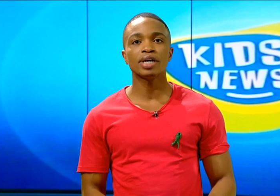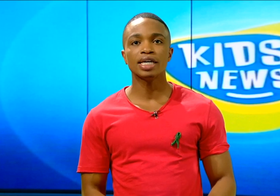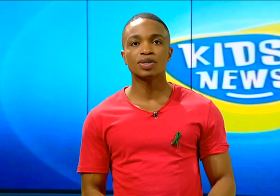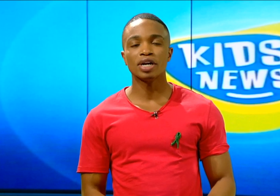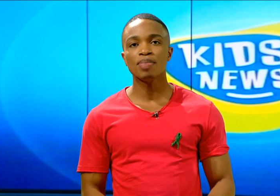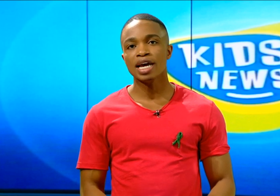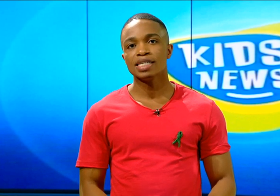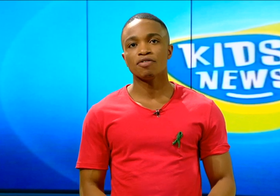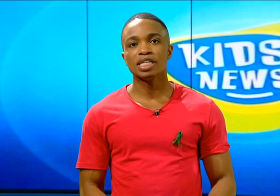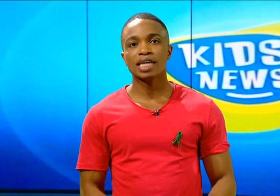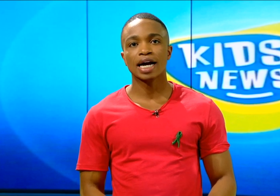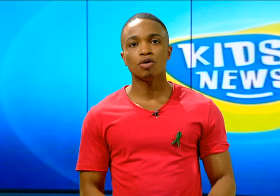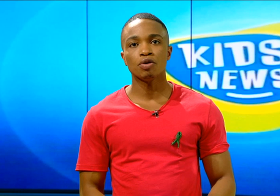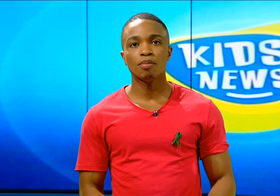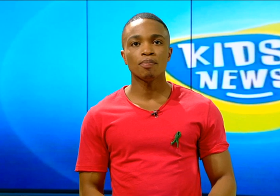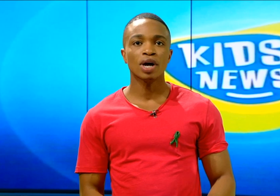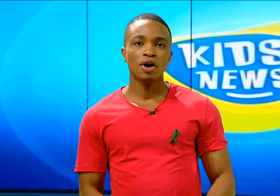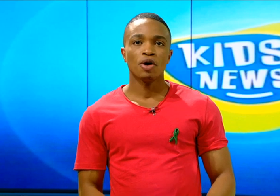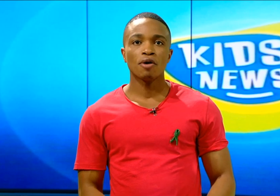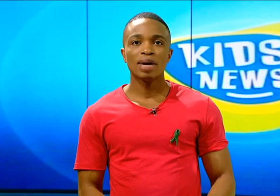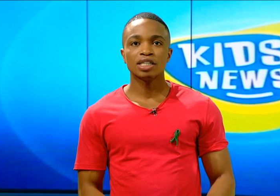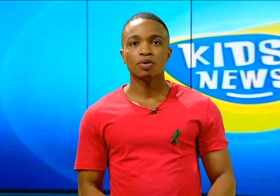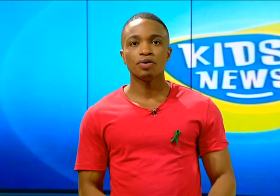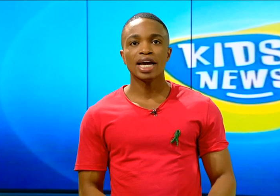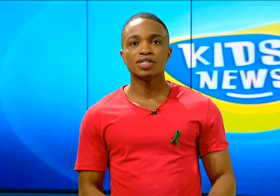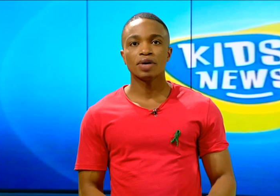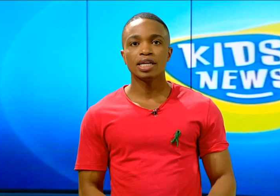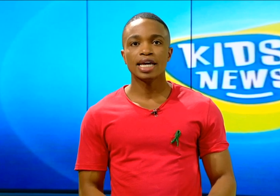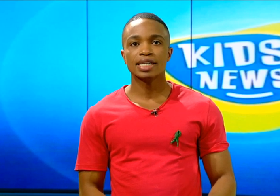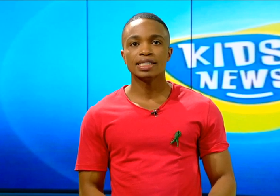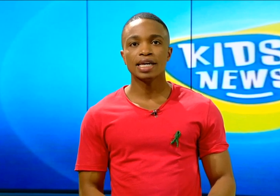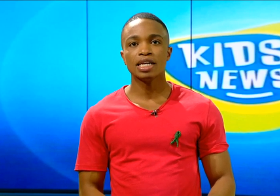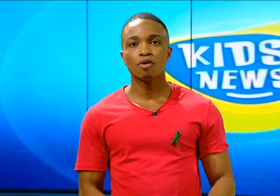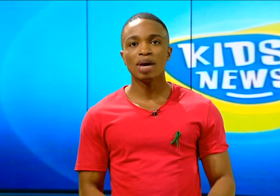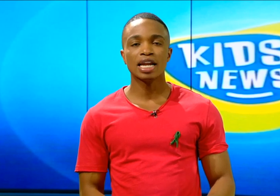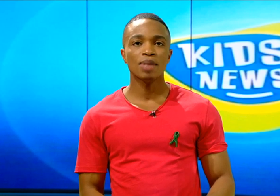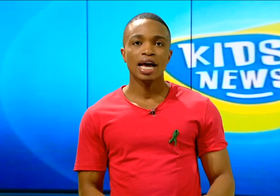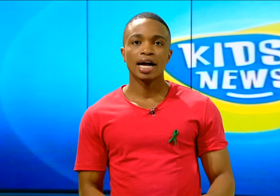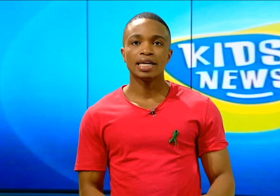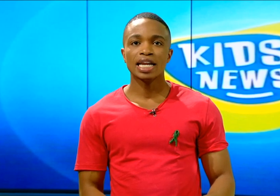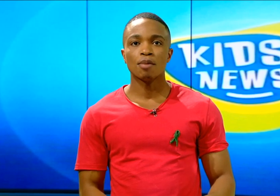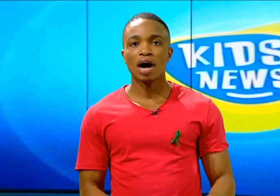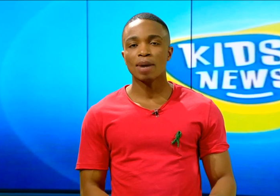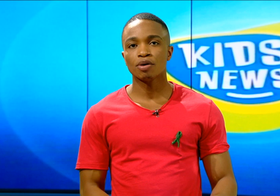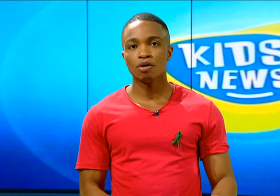zonke izikole zifundise ngalolu limi. Okwamanje lukhulunywa ezikoleni ezikhethekile kuphela kanye nalabo